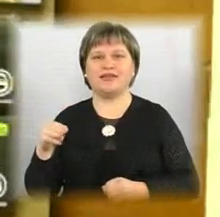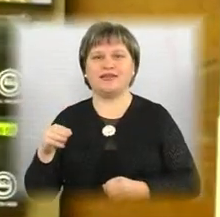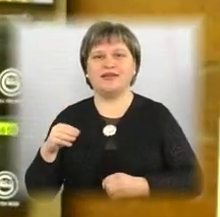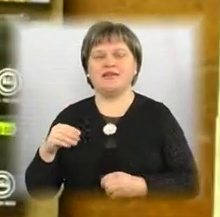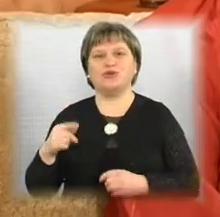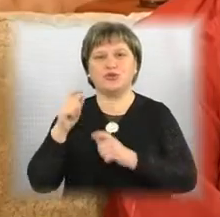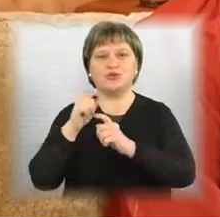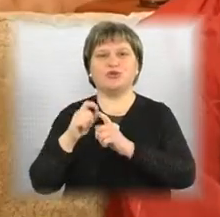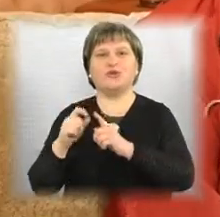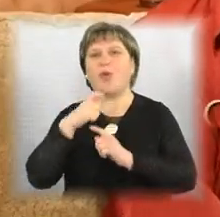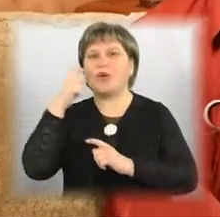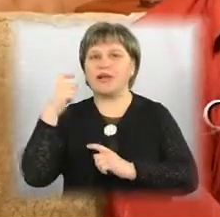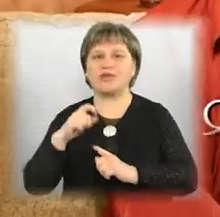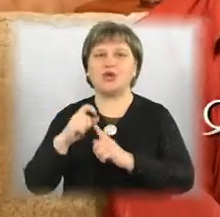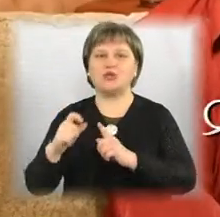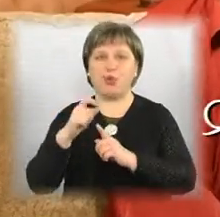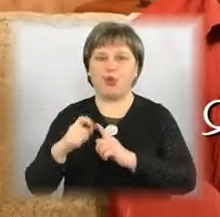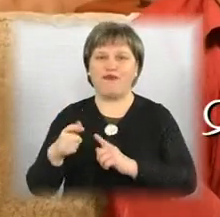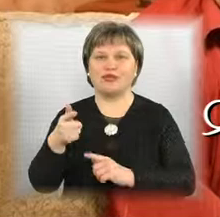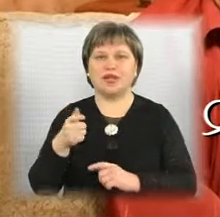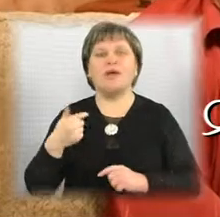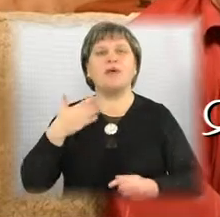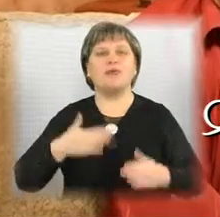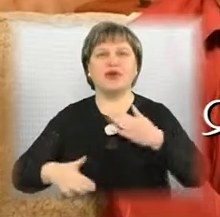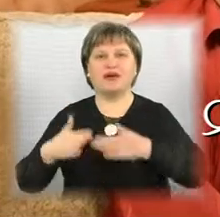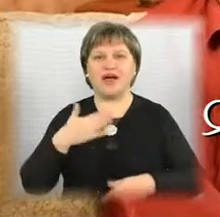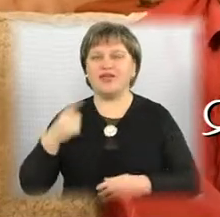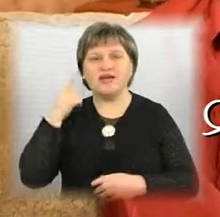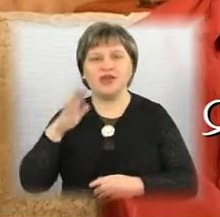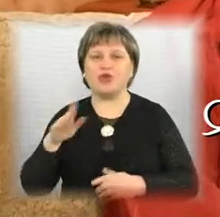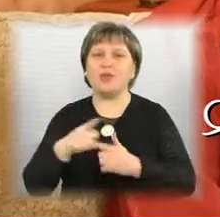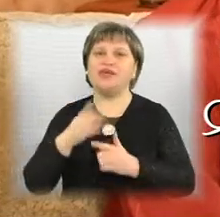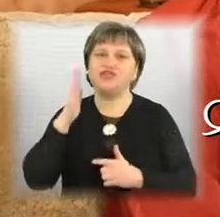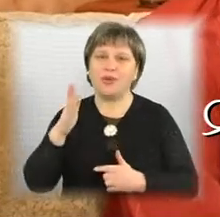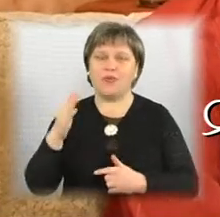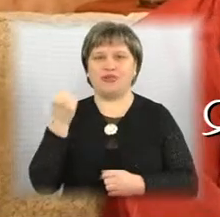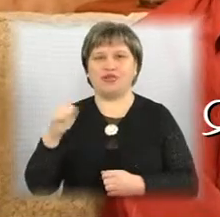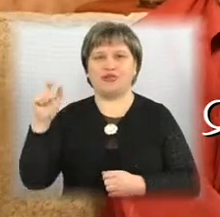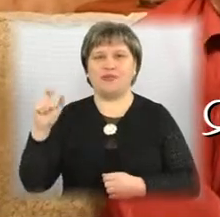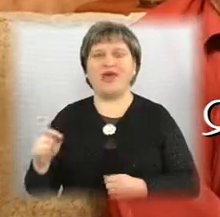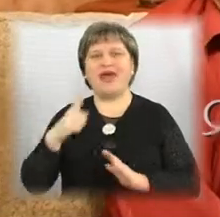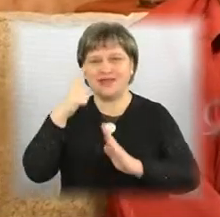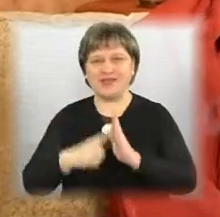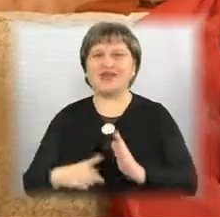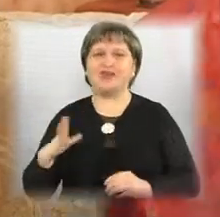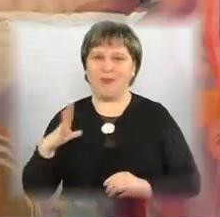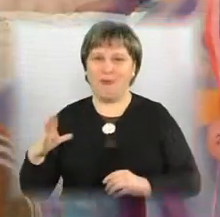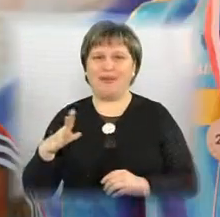це. А то, що буде чемпіон, не буде, ми якось так і не думали, в принципі. Надіжда була,